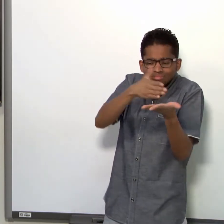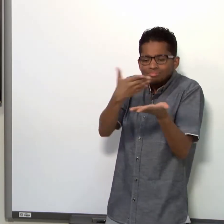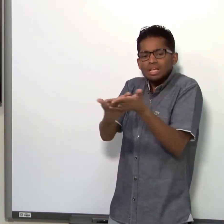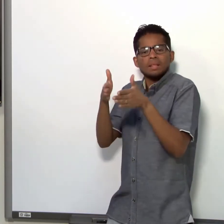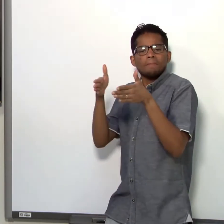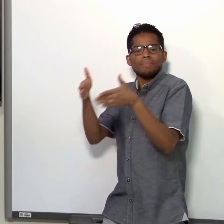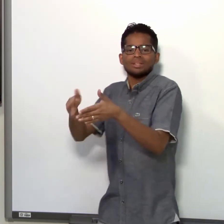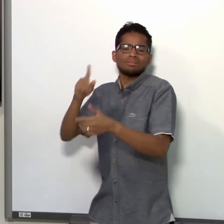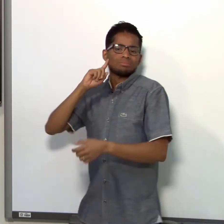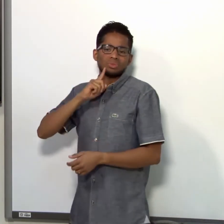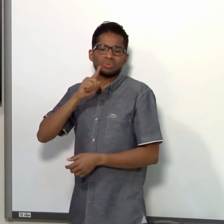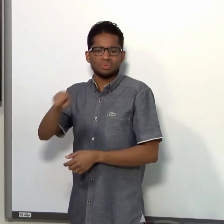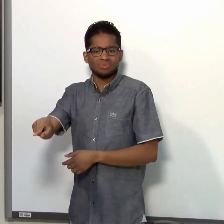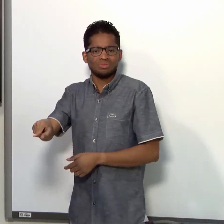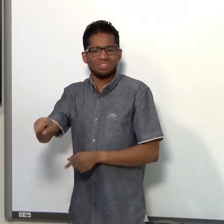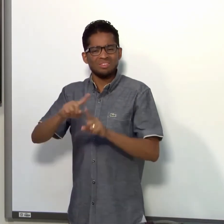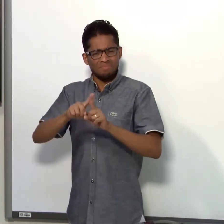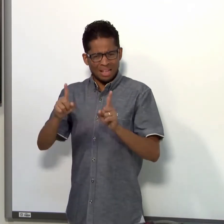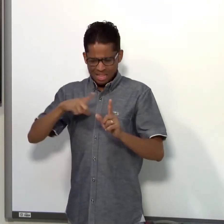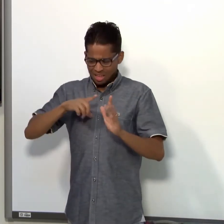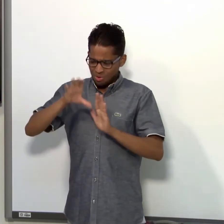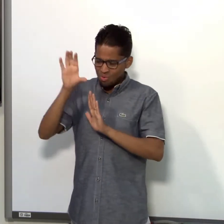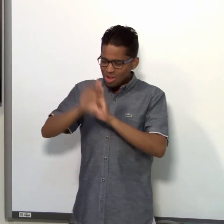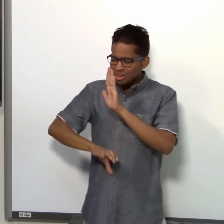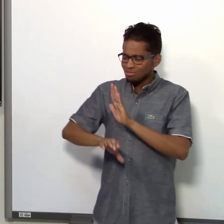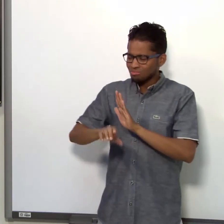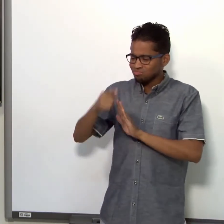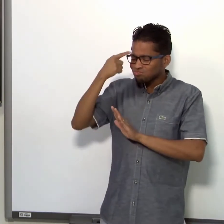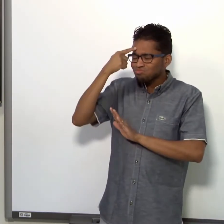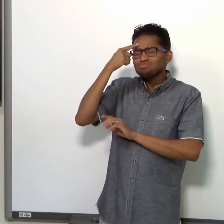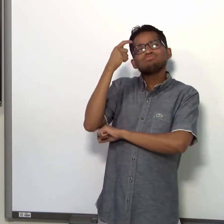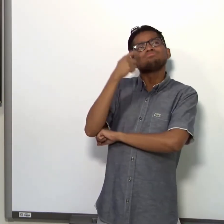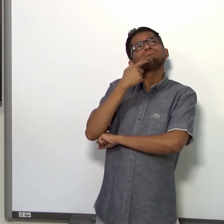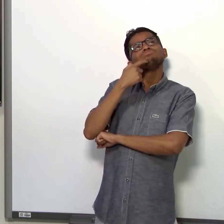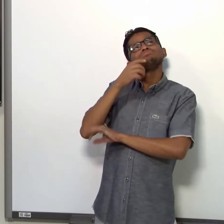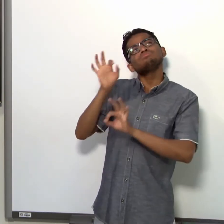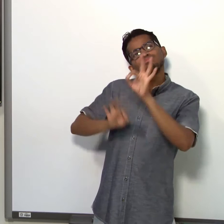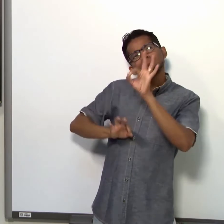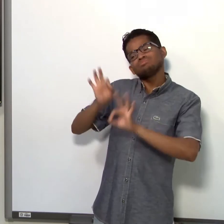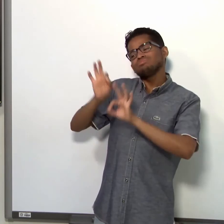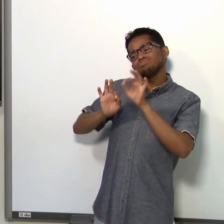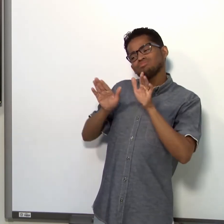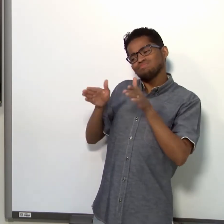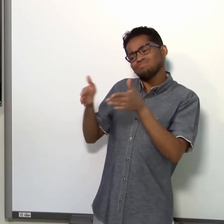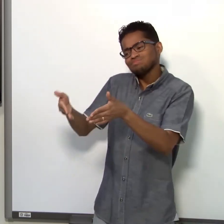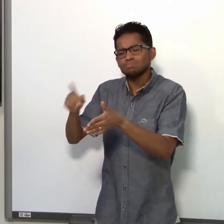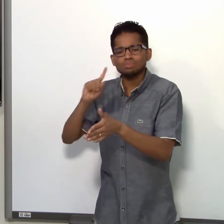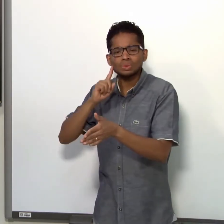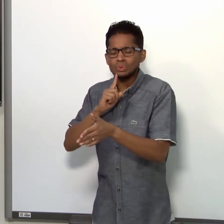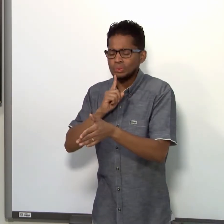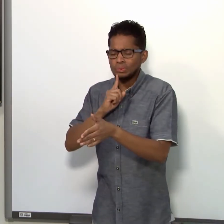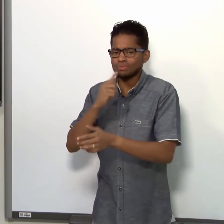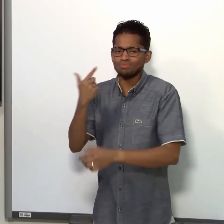surdo, mas esse currículo, ele é organizado, pensado com foco no surdo? Não.